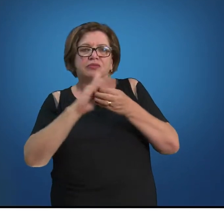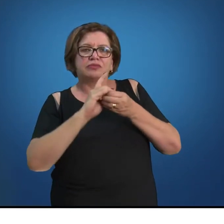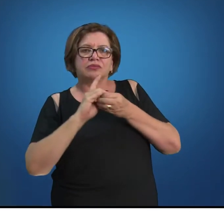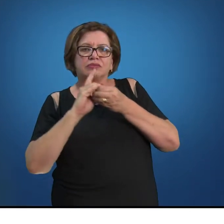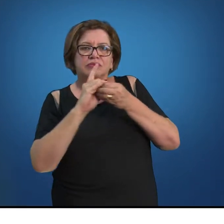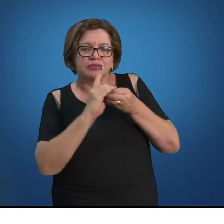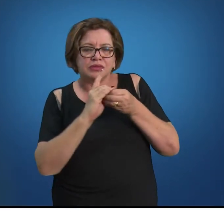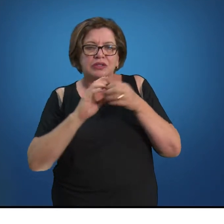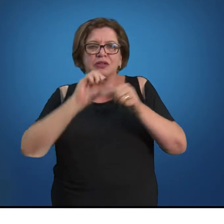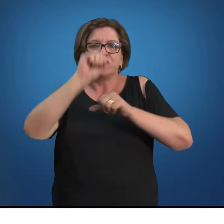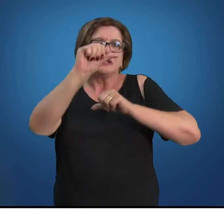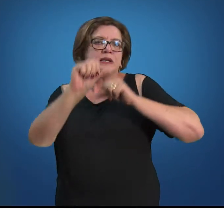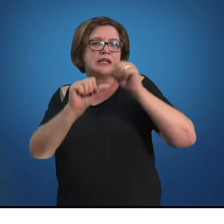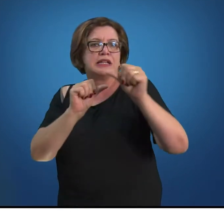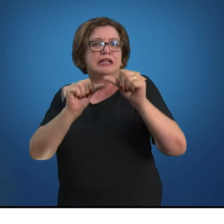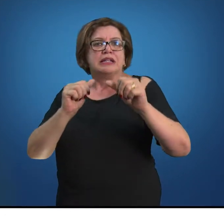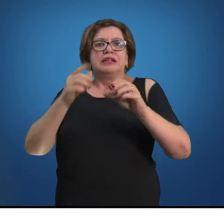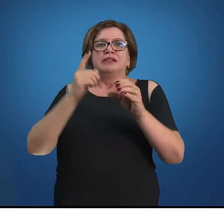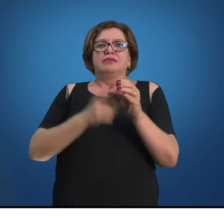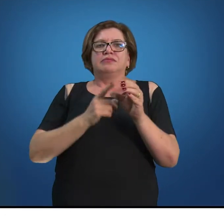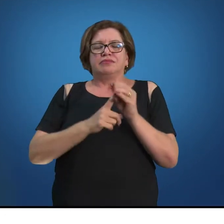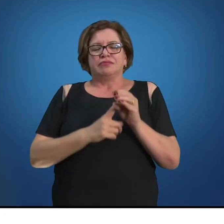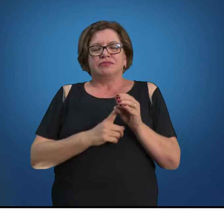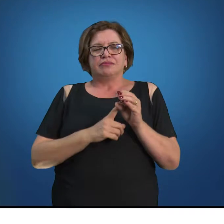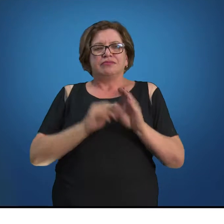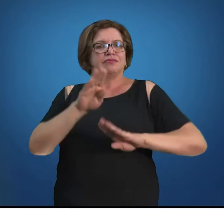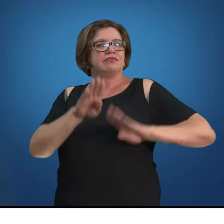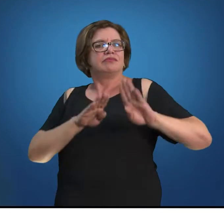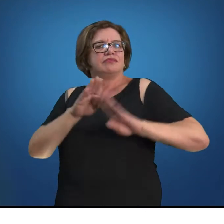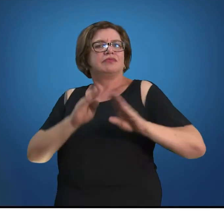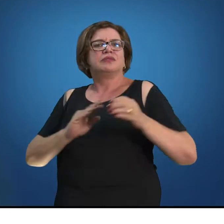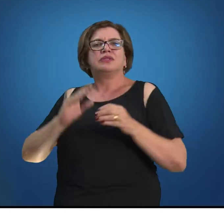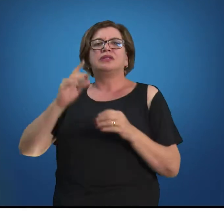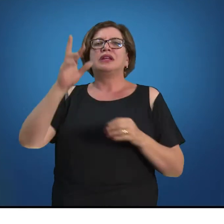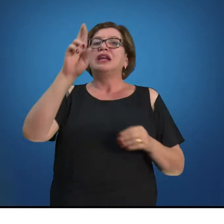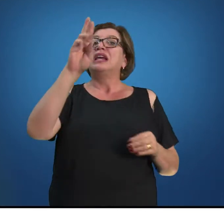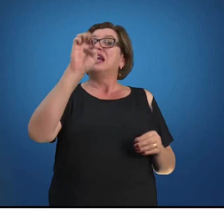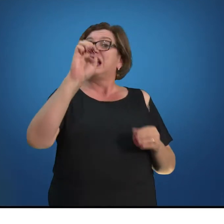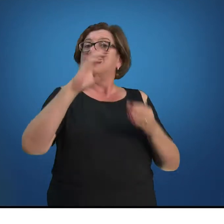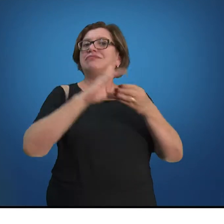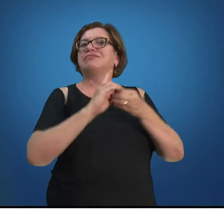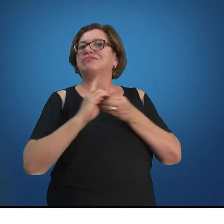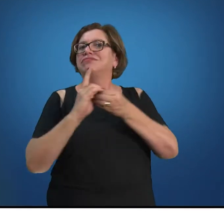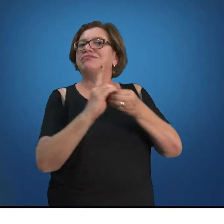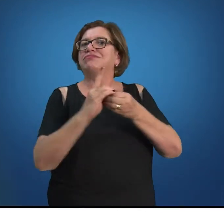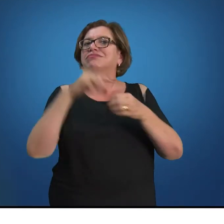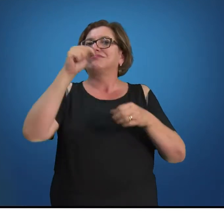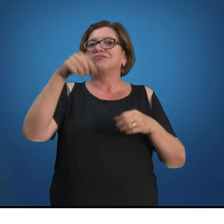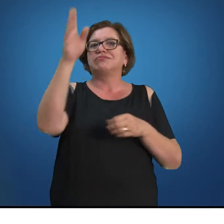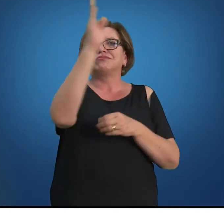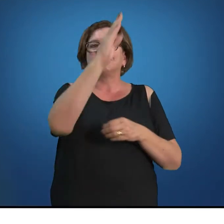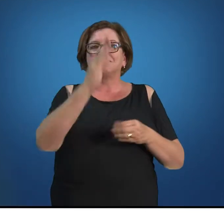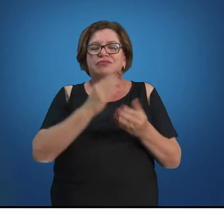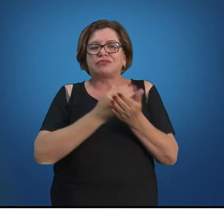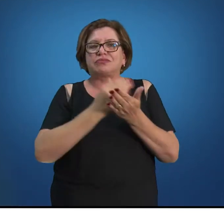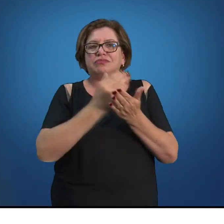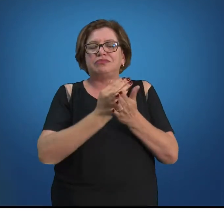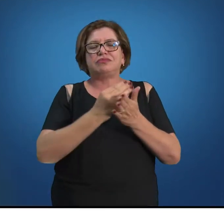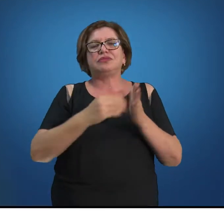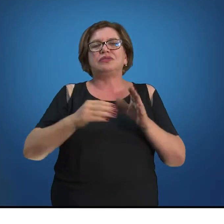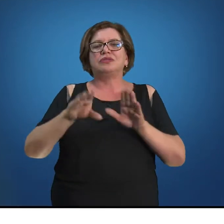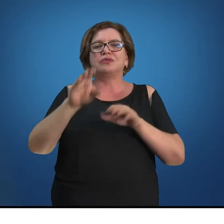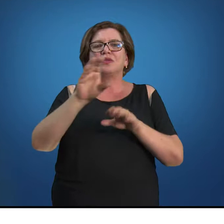urbana. Esse movimento de redemocratização do país, ele teve início principal com a